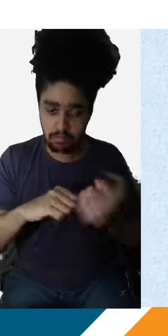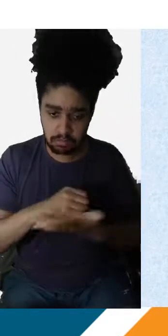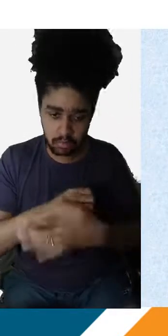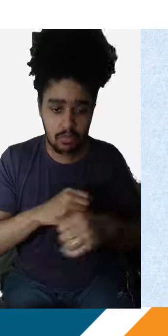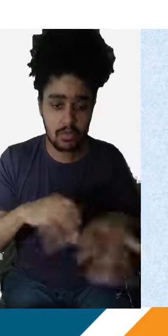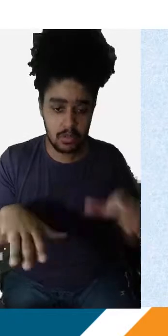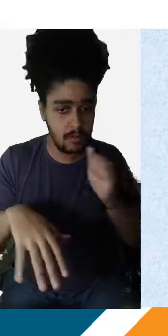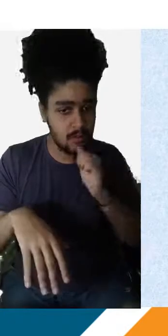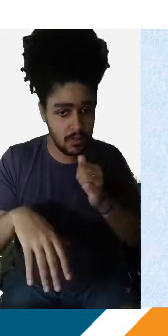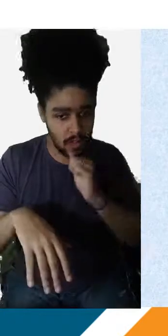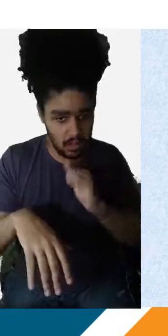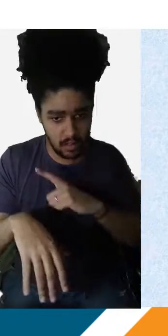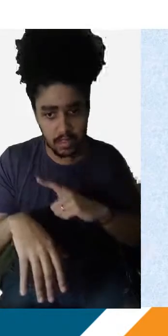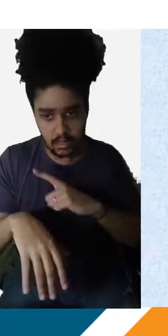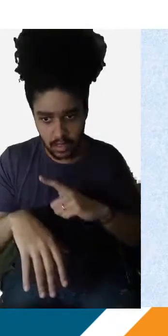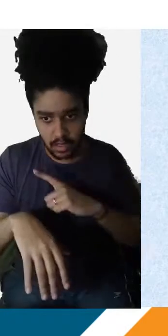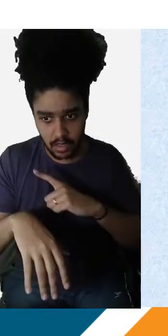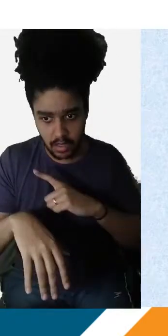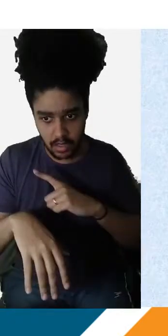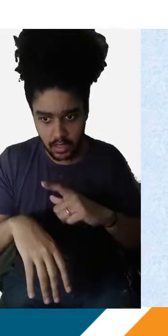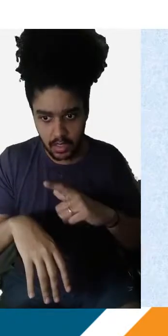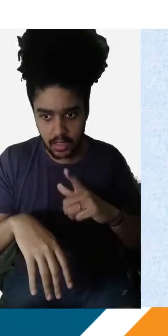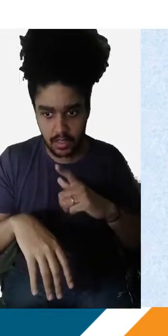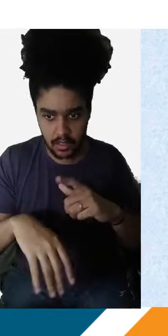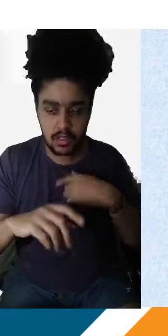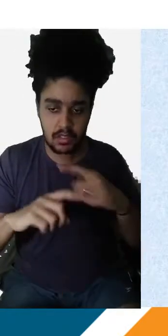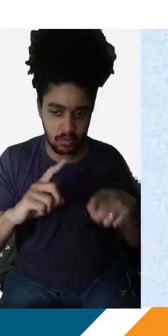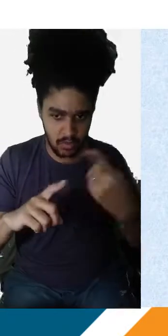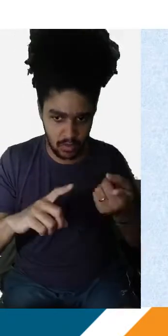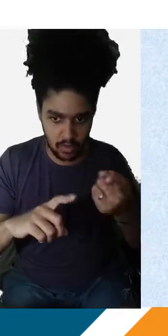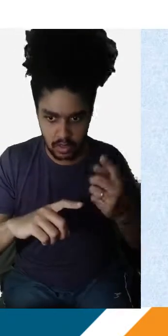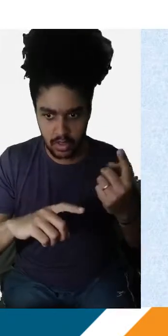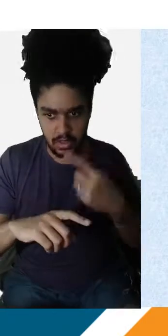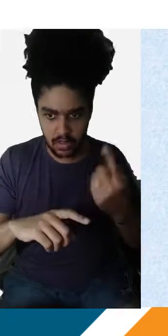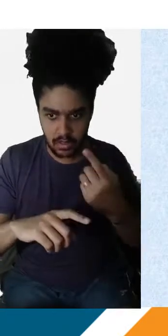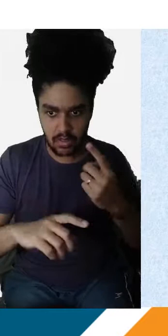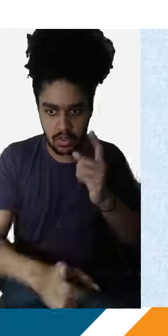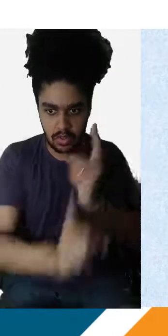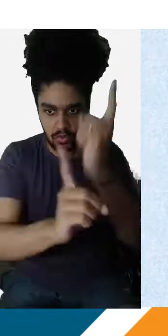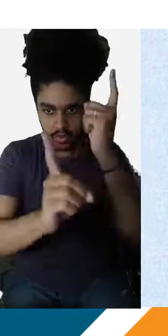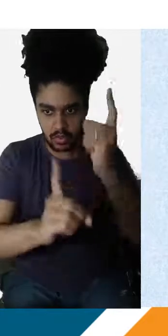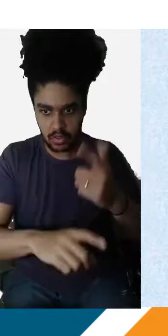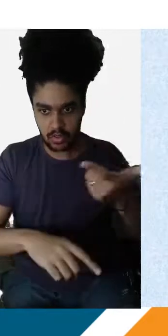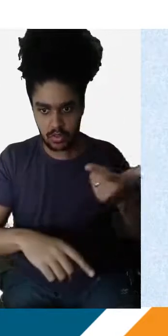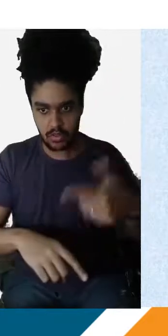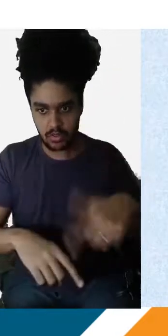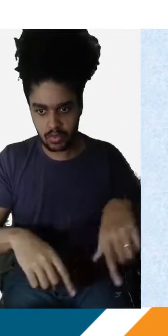o vírus ainda está aí, e logo mais a gente vai se encontrar,